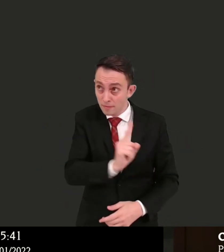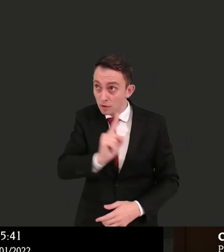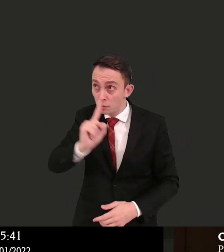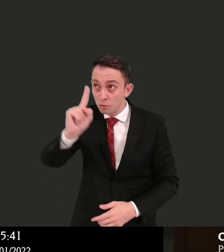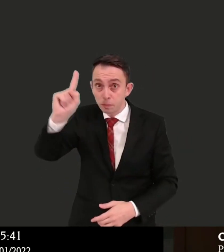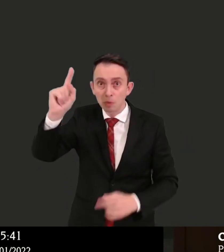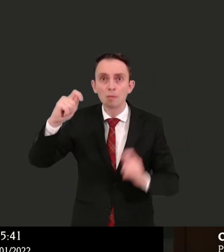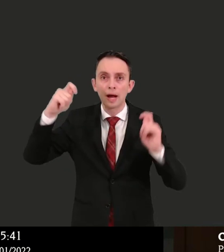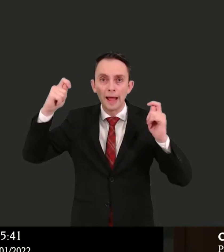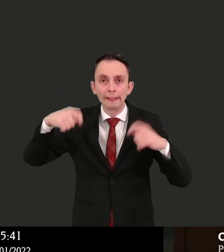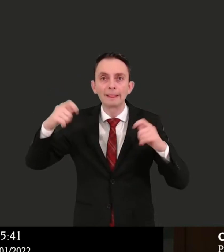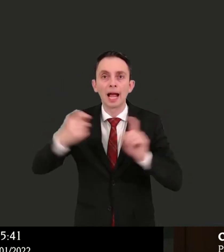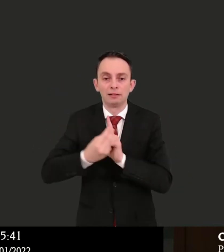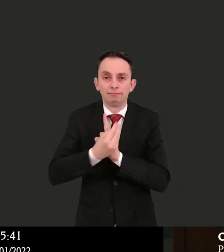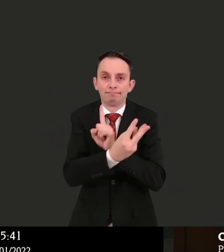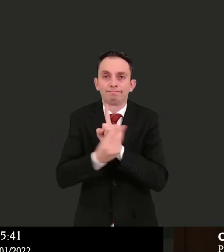Legitimamente, ele é homem.